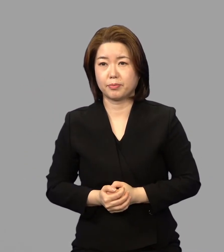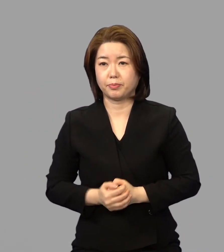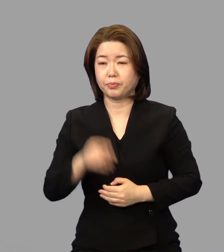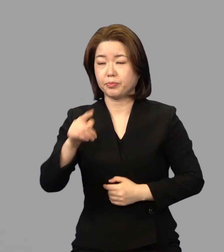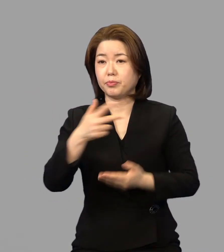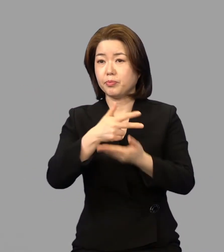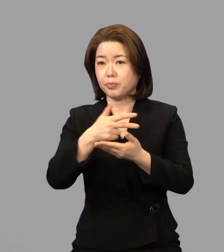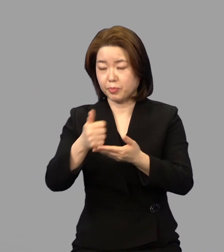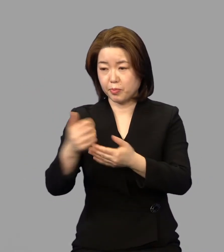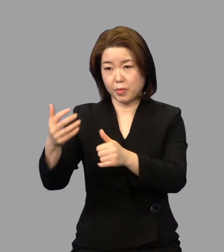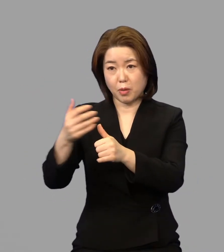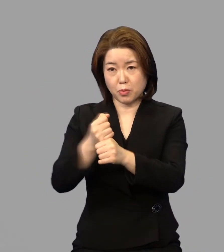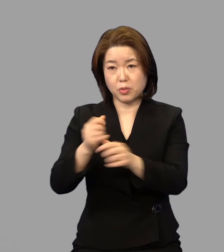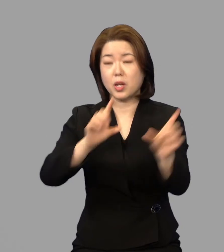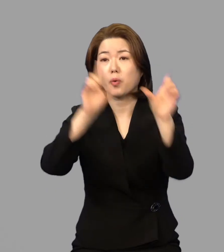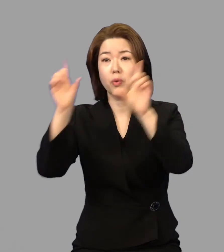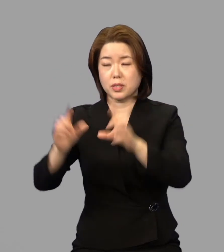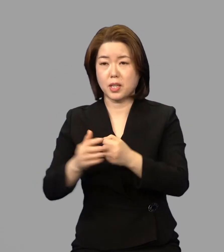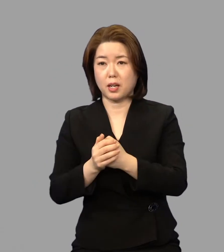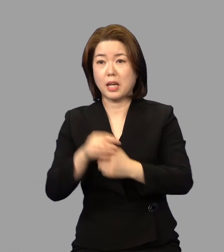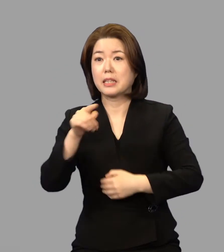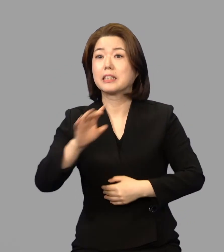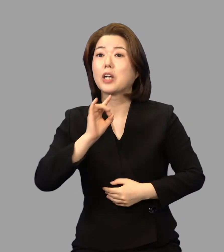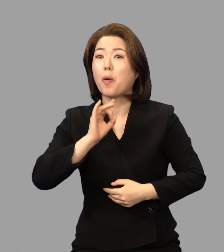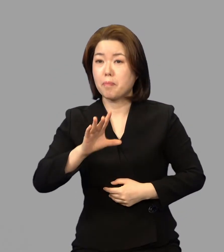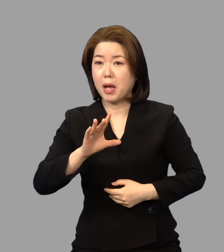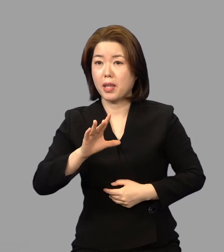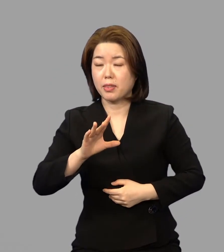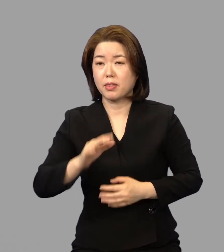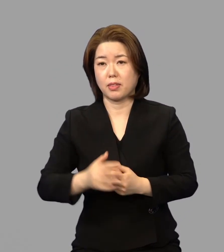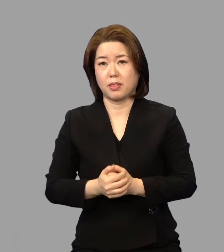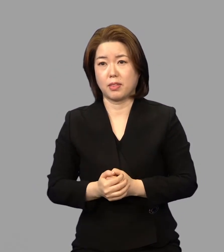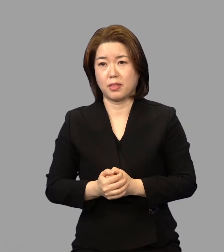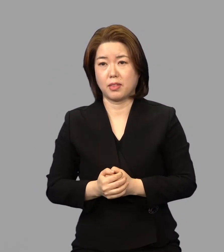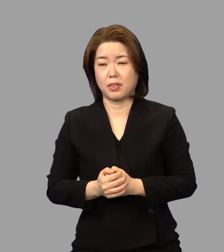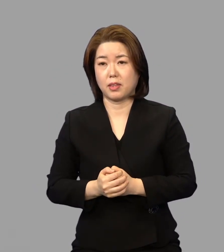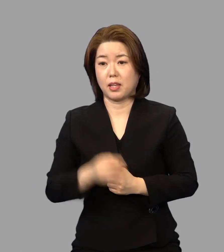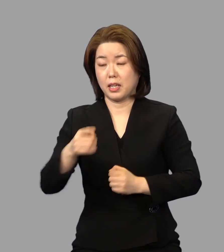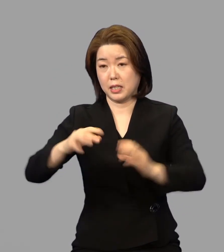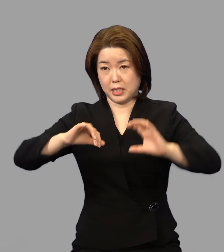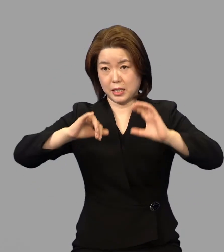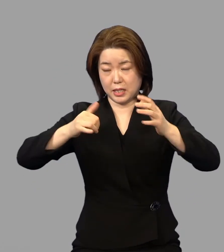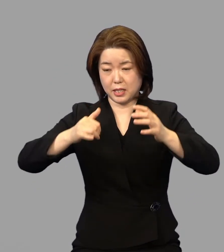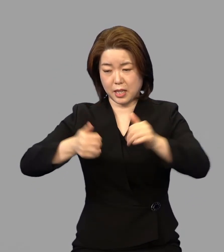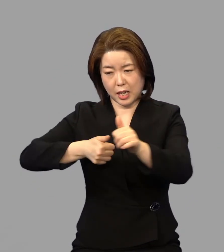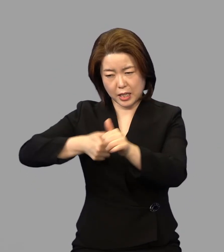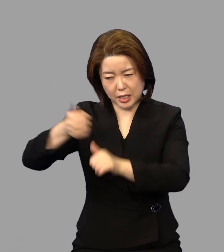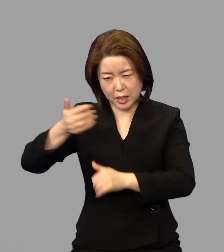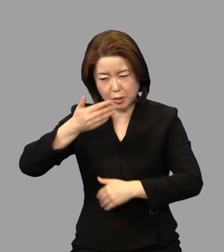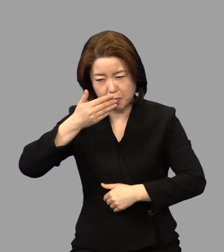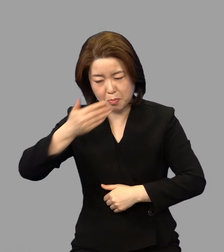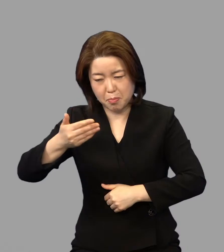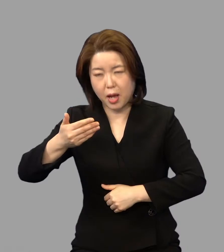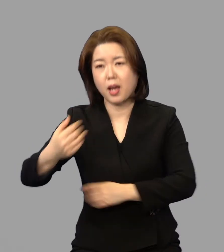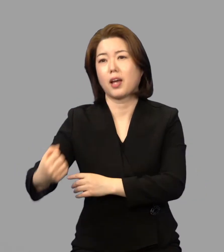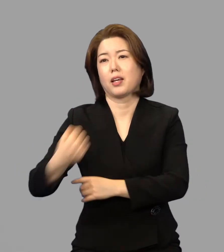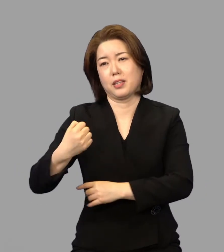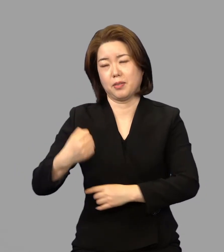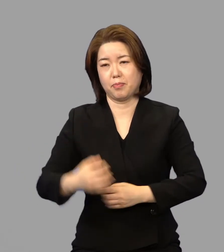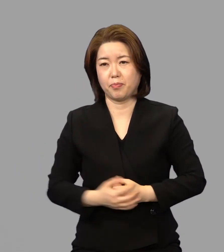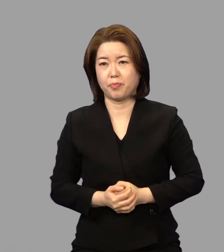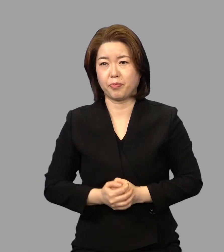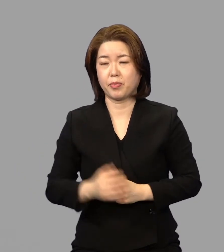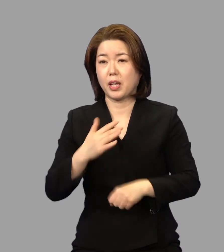주님을 붙잡고 사는 거예요. 그것만이 여러분이 이 세상을 이길 수 있는 힘이에요.